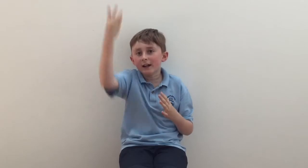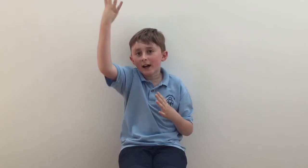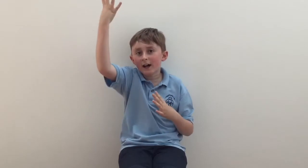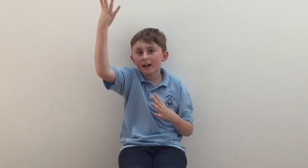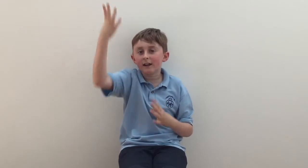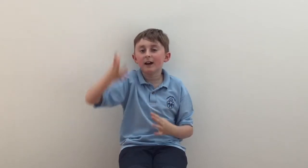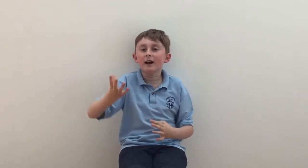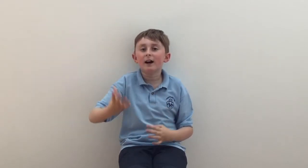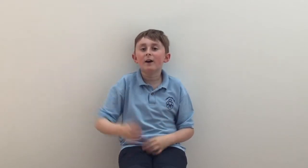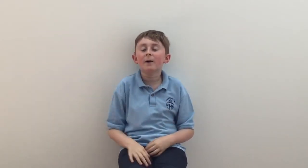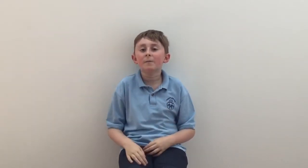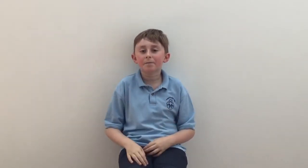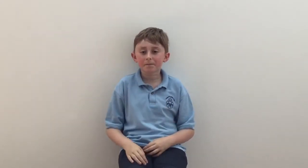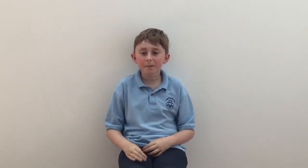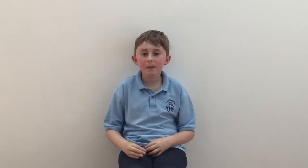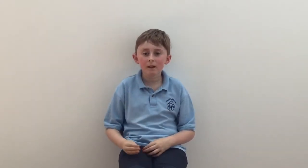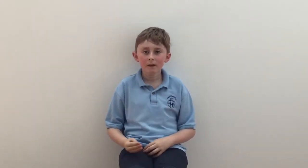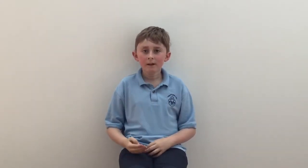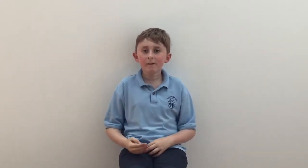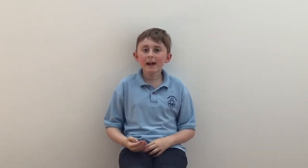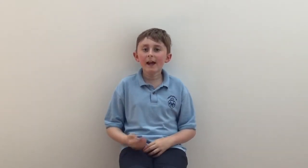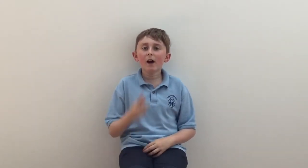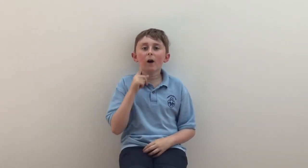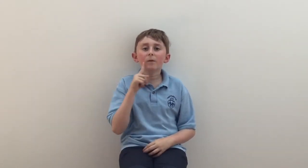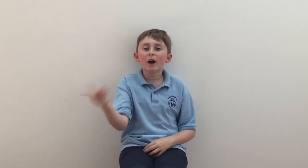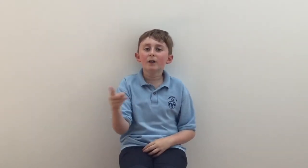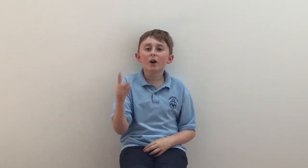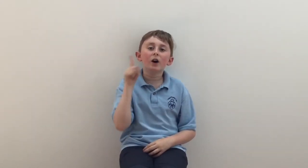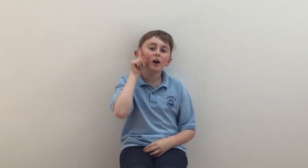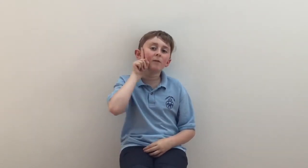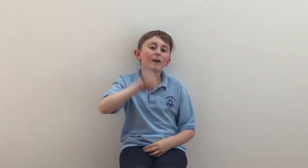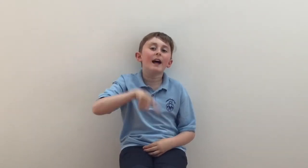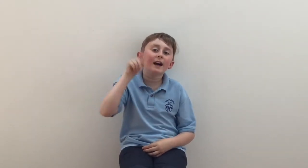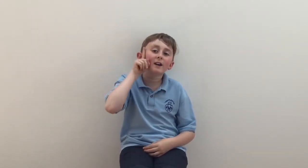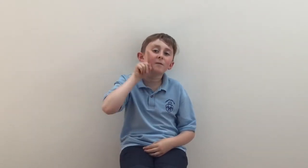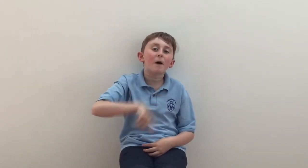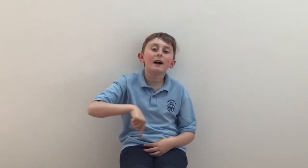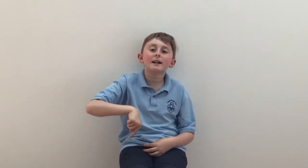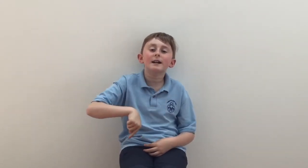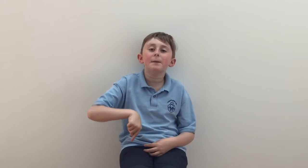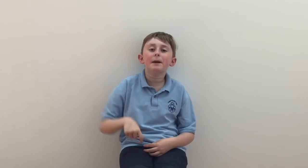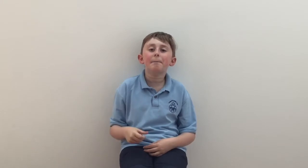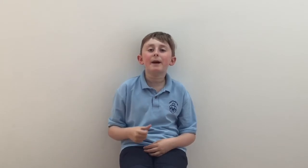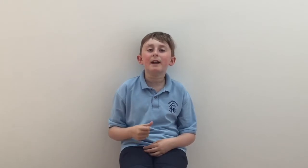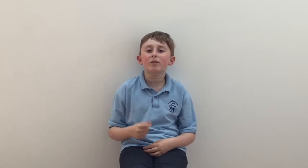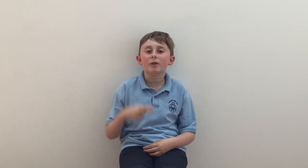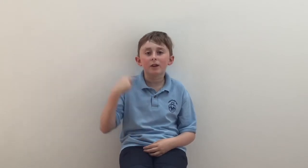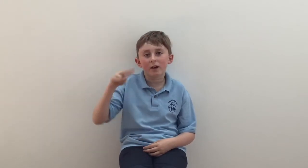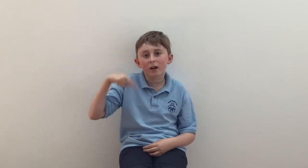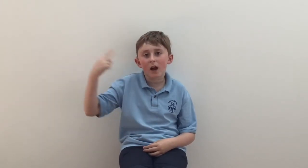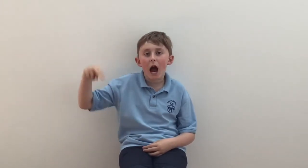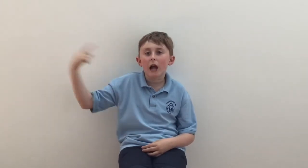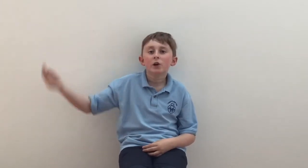'na'n zau Ne'vodod berch pachim i'peso'n doikad